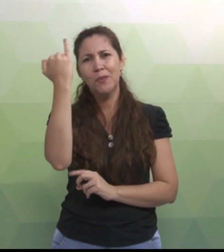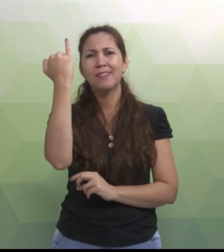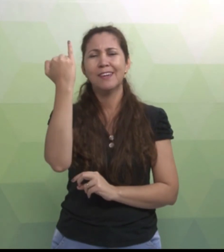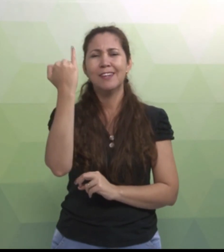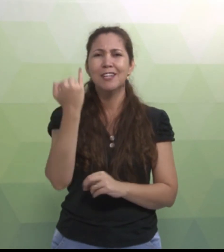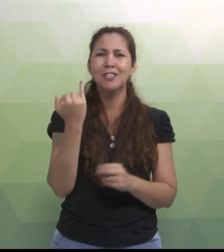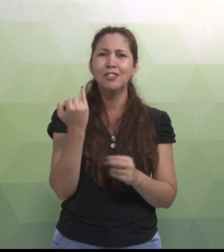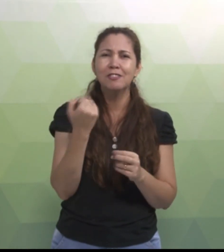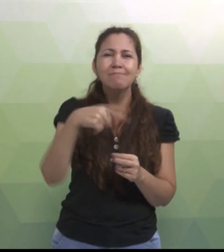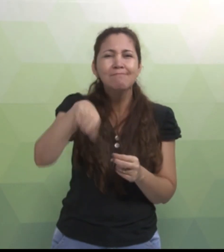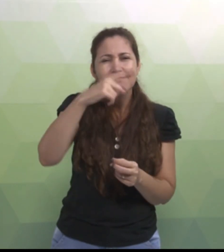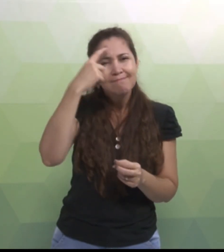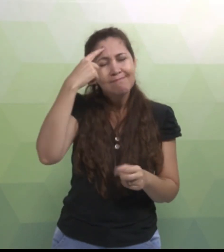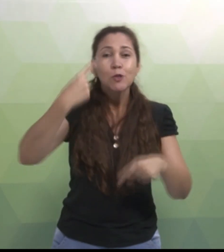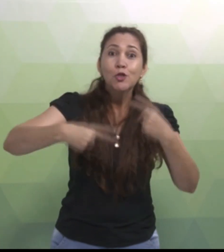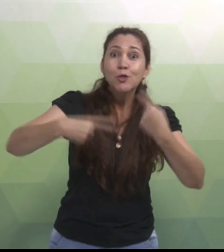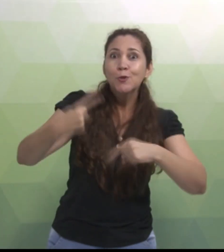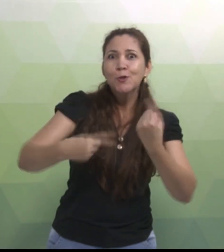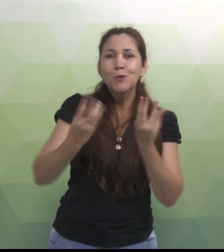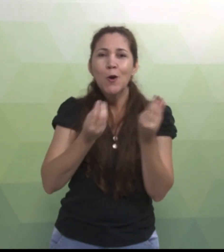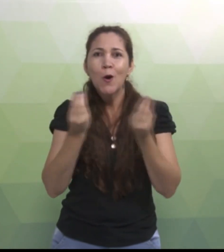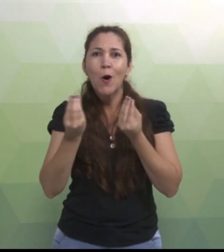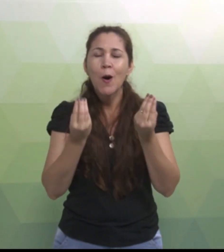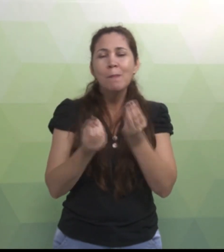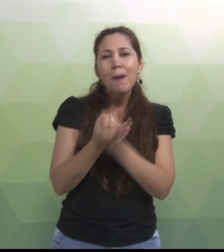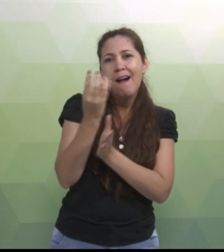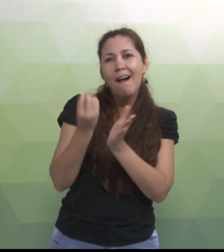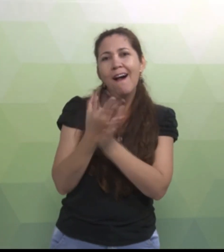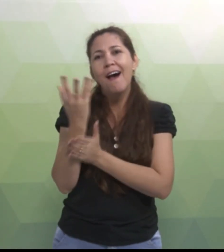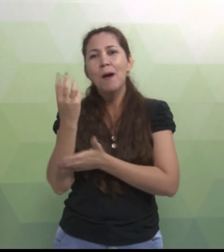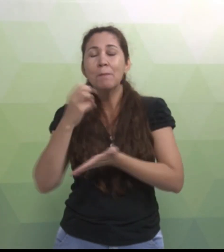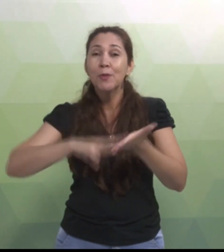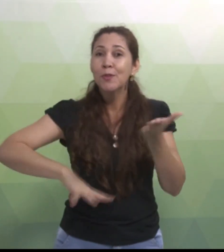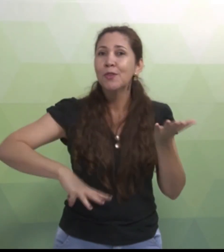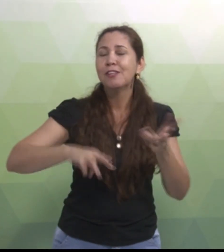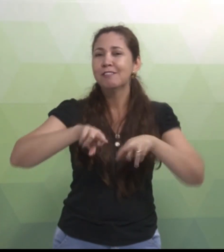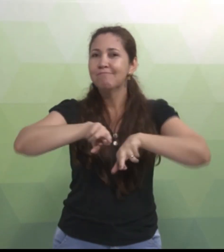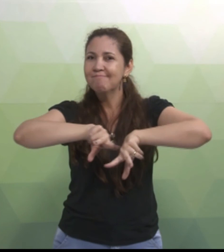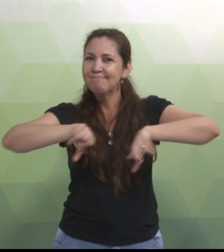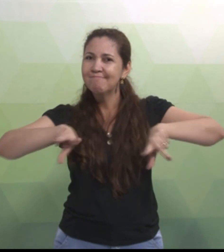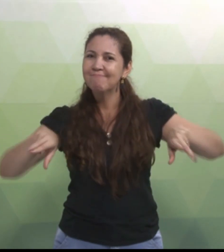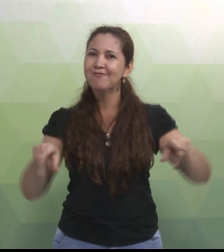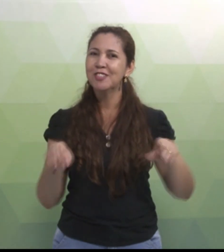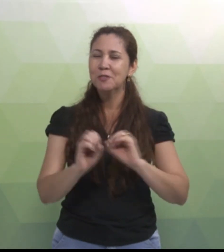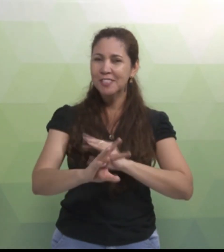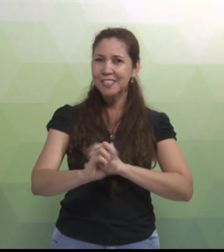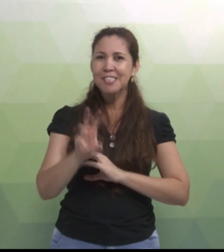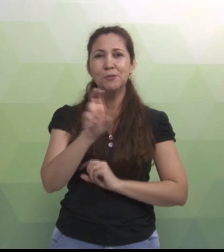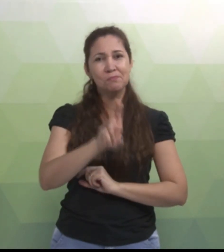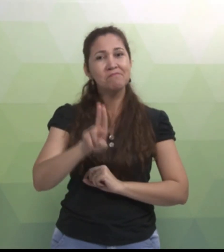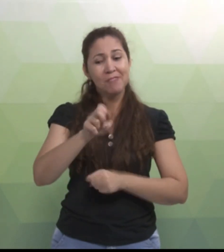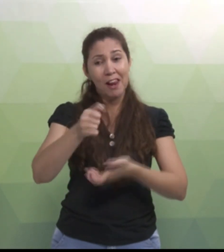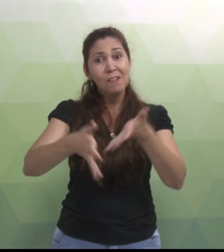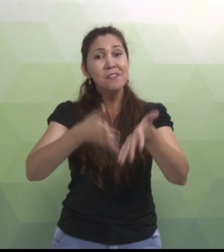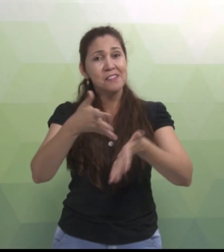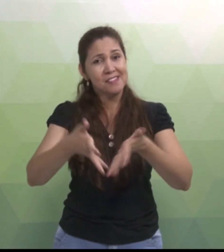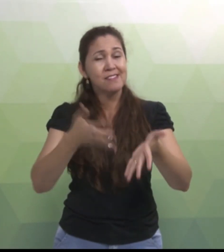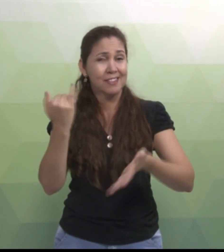L1, porque é muito importante. Então, é necessário que hajam discussões, que vocês comecem a discutir sobre esse